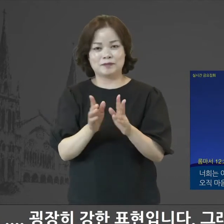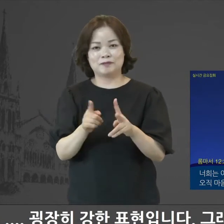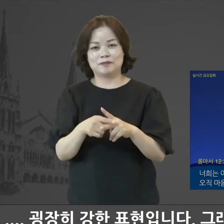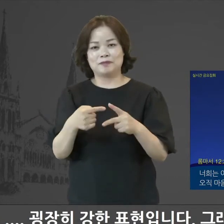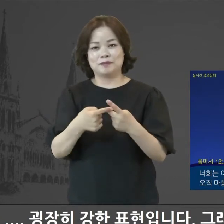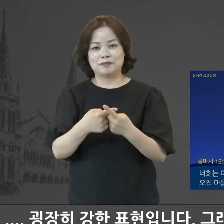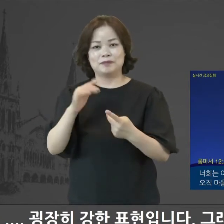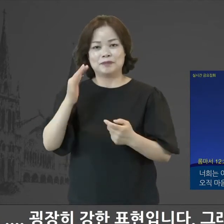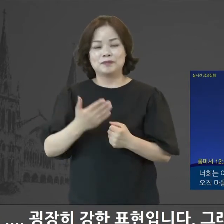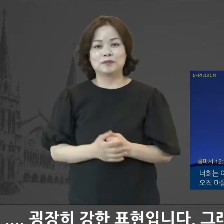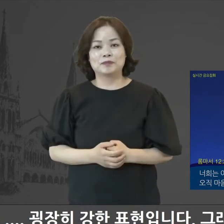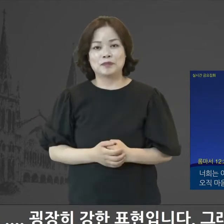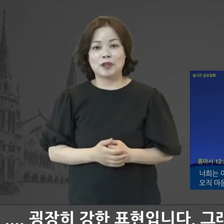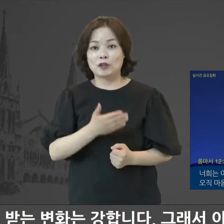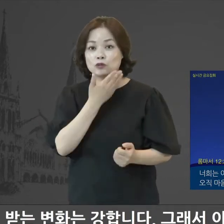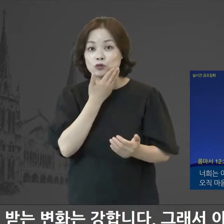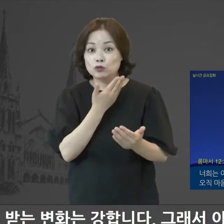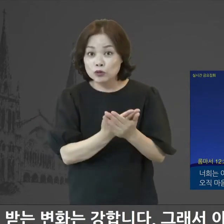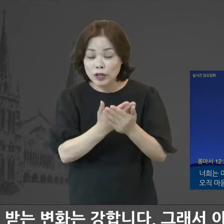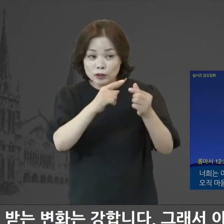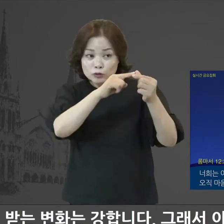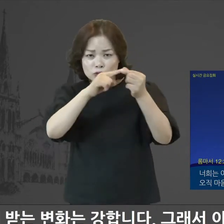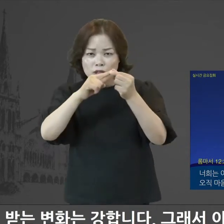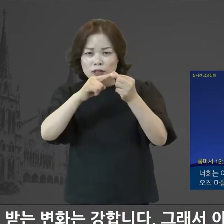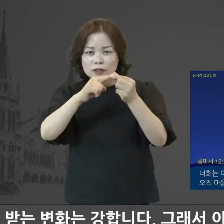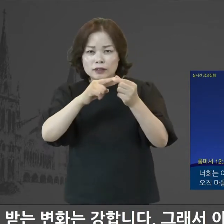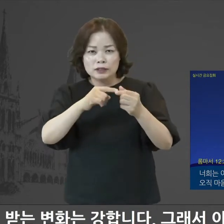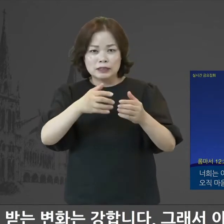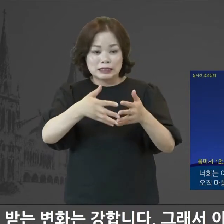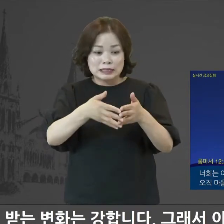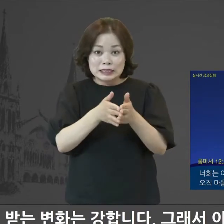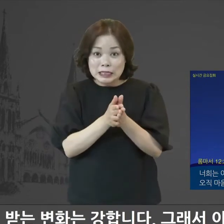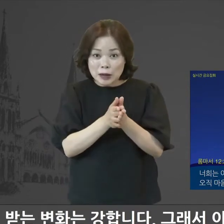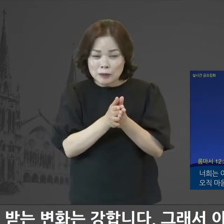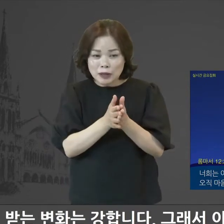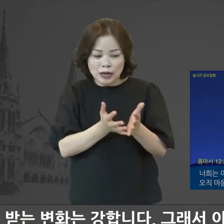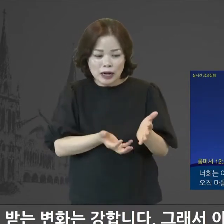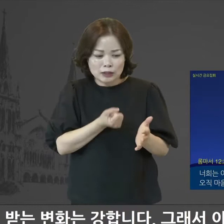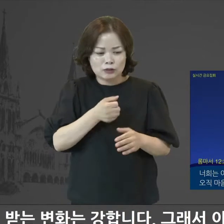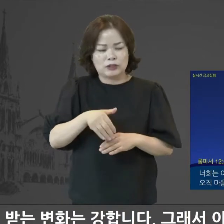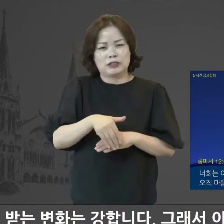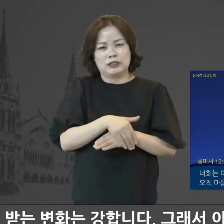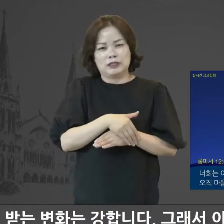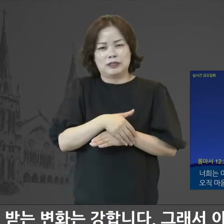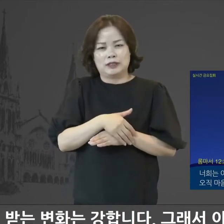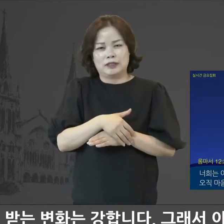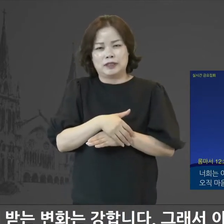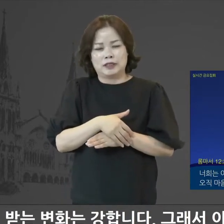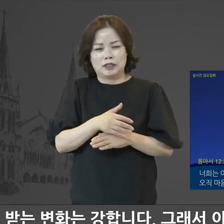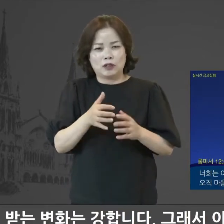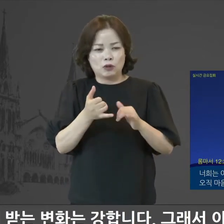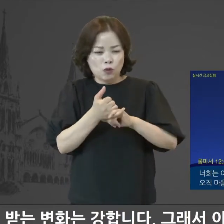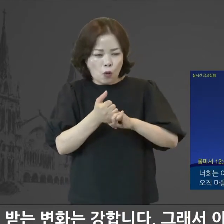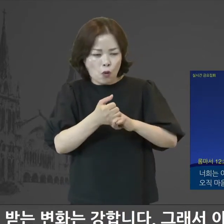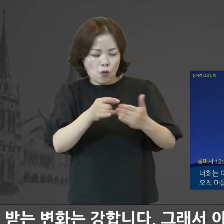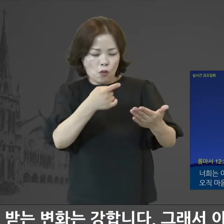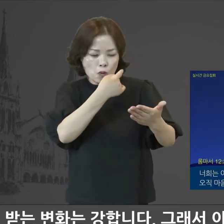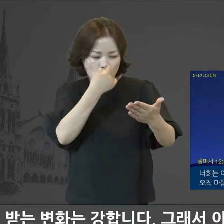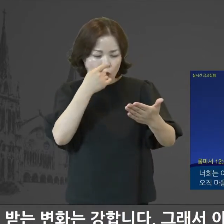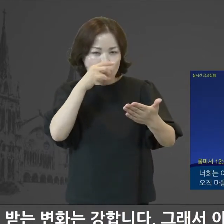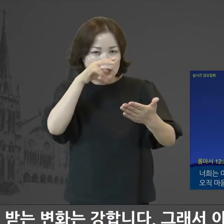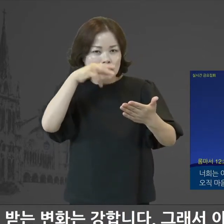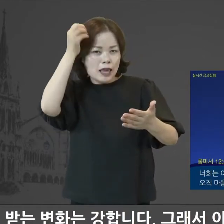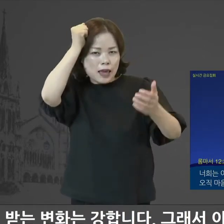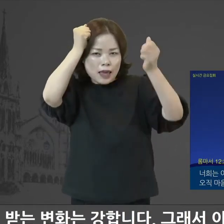됩니다. 중요한 구절이니까 우리가 지갑 속에 지니고 다니듯이 지니고 다니면서 봐야 되는